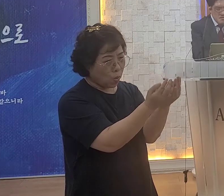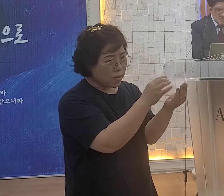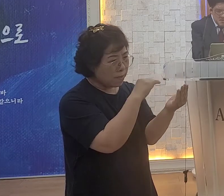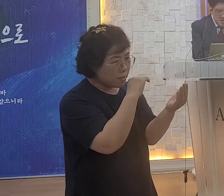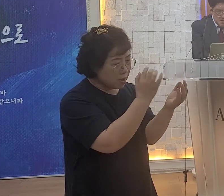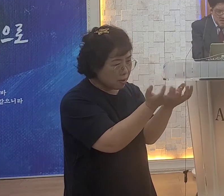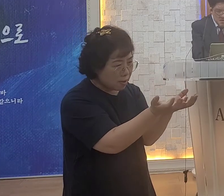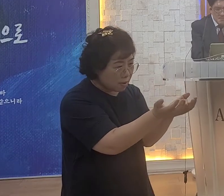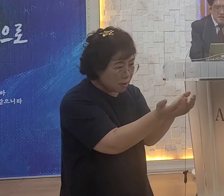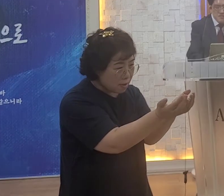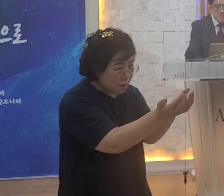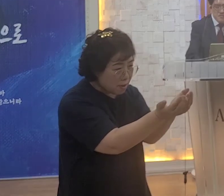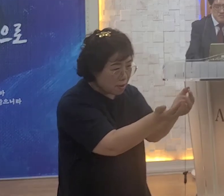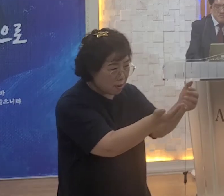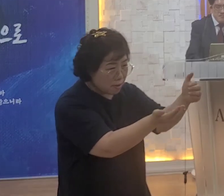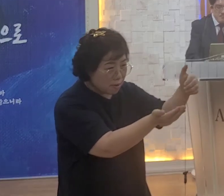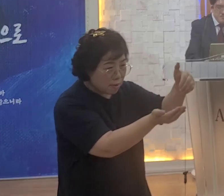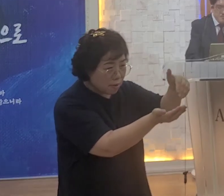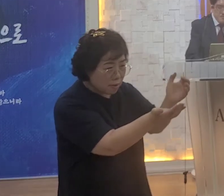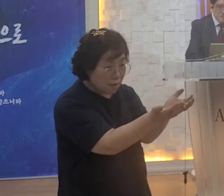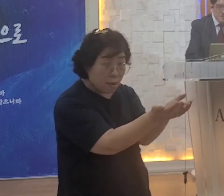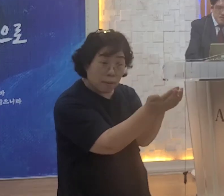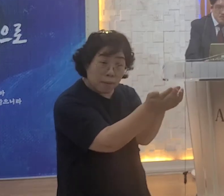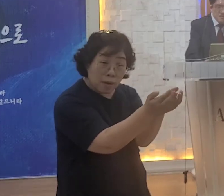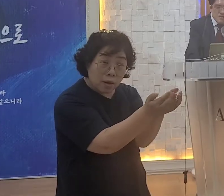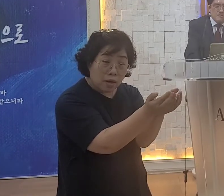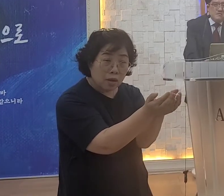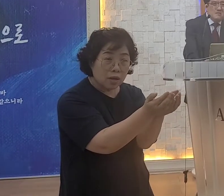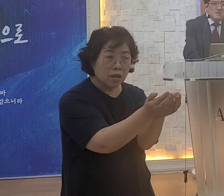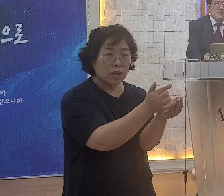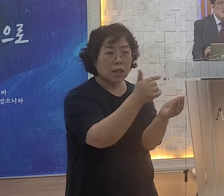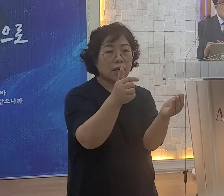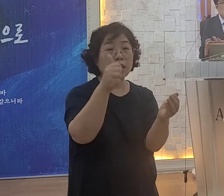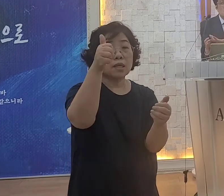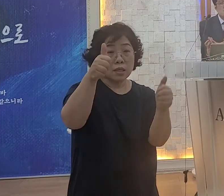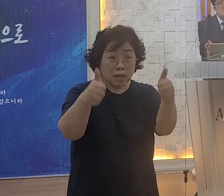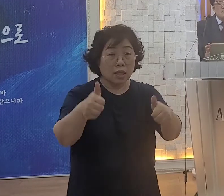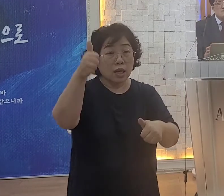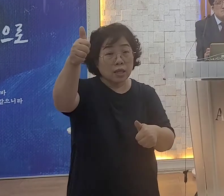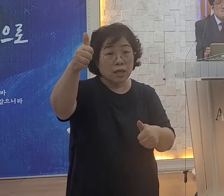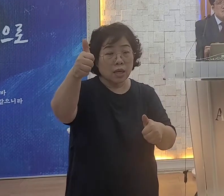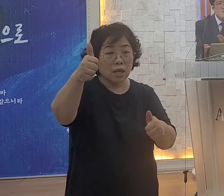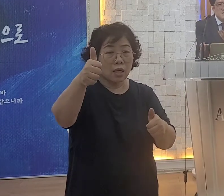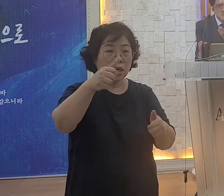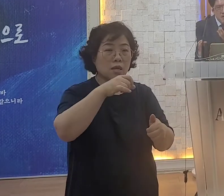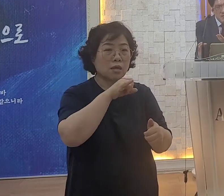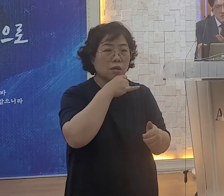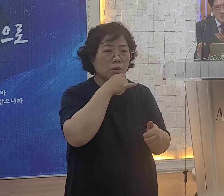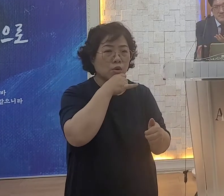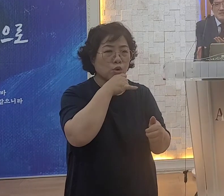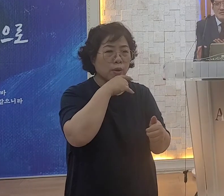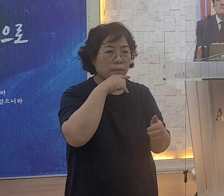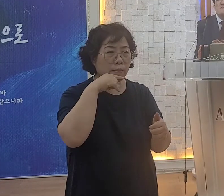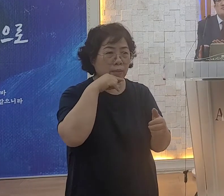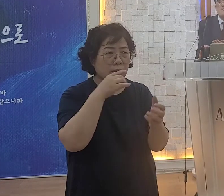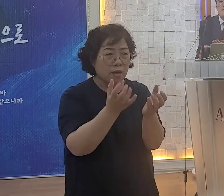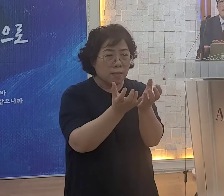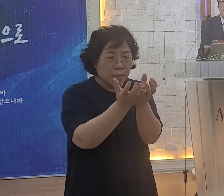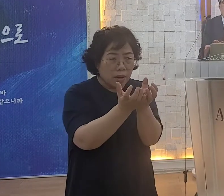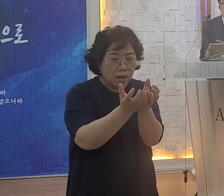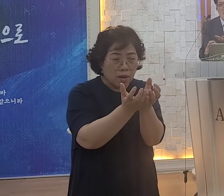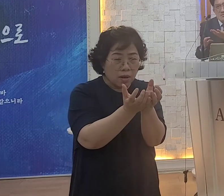피를 다 이렇게 받습니다. 그리고 대제사장은 그 순염소의 피를 받은 그 피를